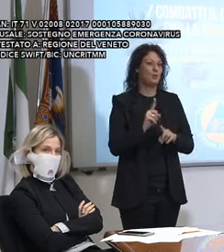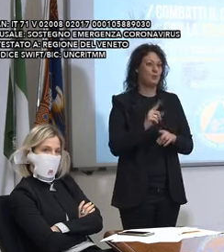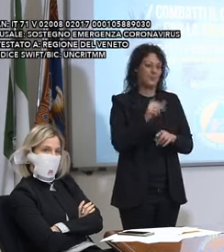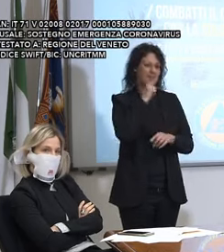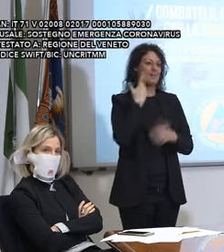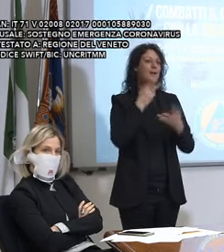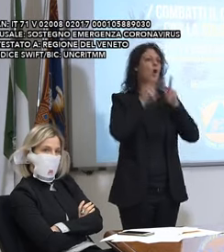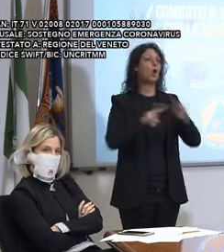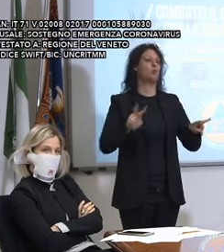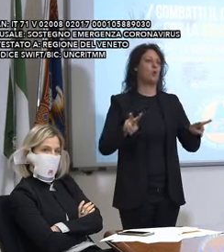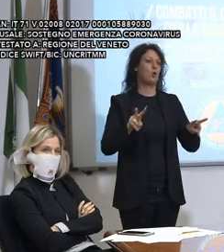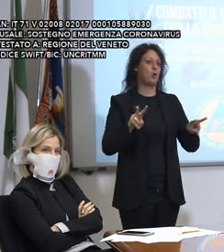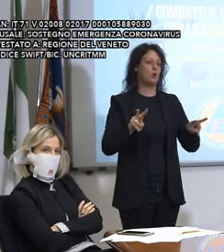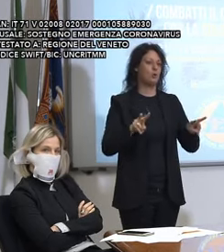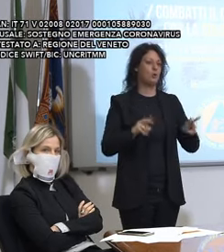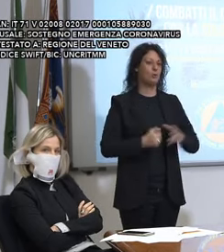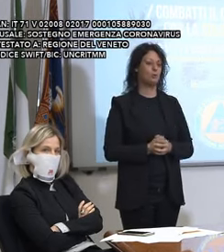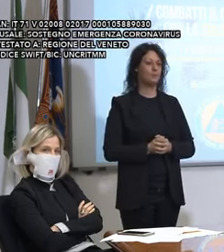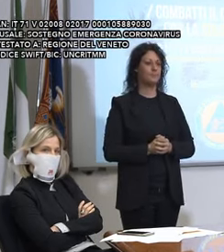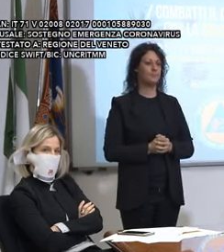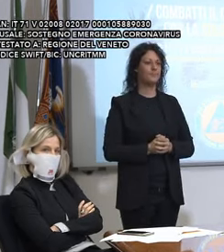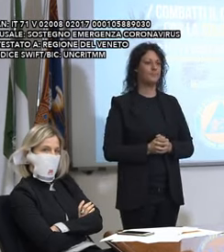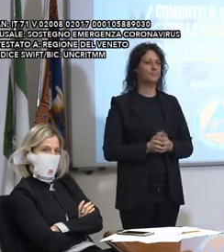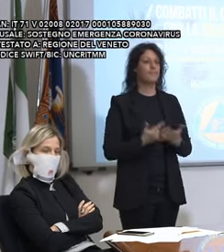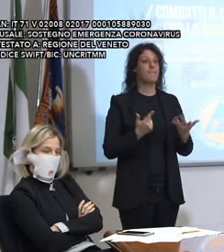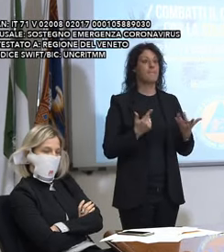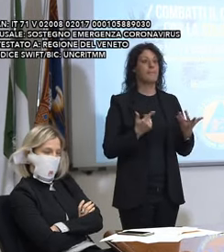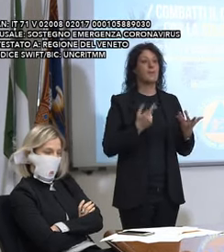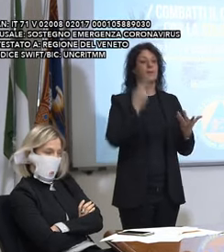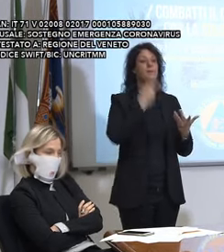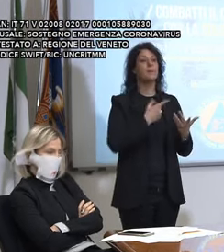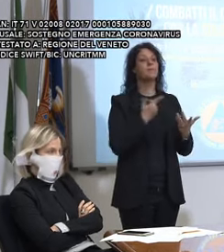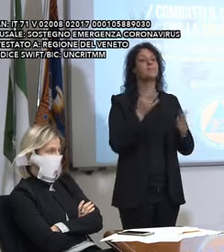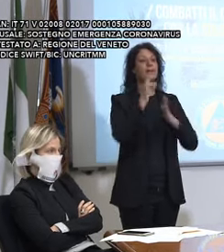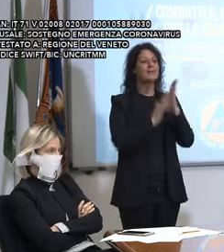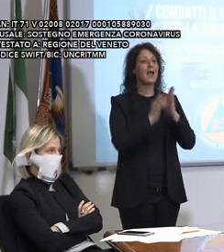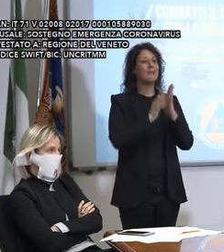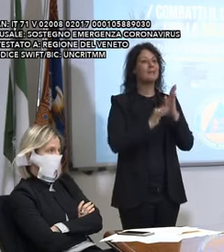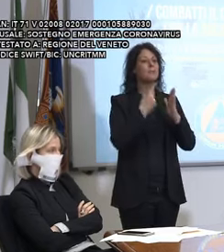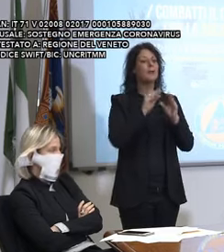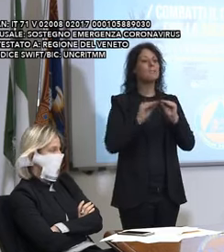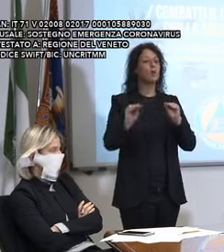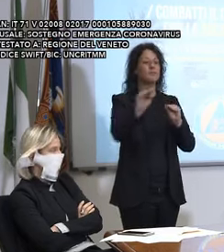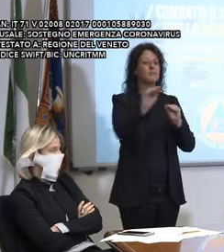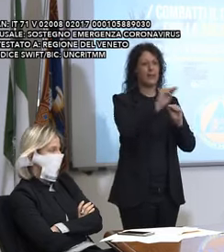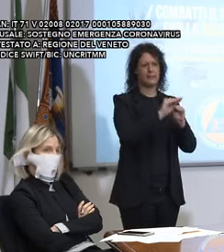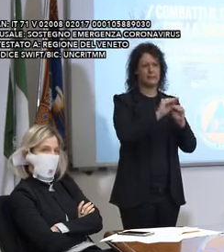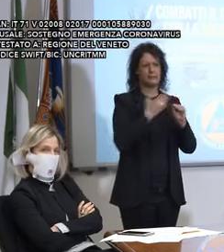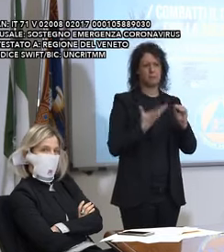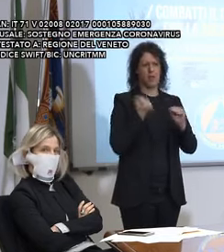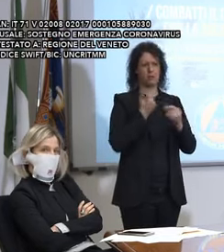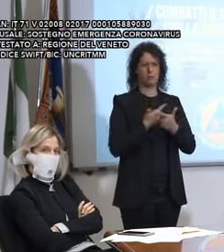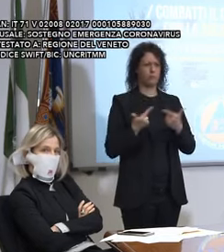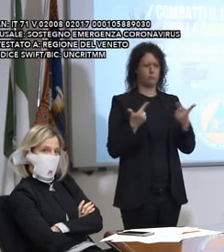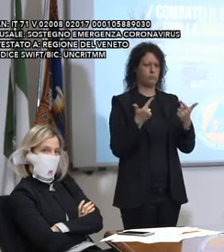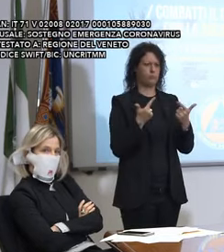vero. Dopodiché è ovvio che i dati dei movimenti non ce li ha nessuno, cioè accade solo nel momento in cui, e poi sono